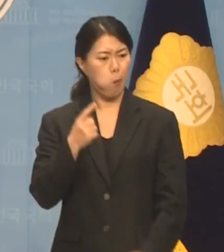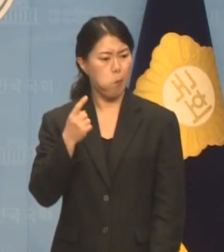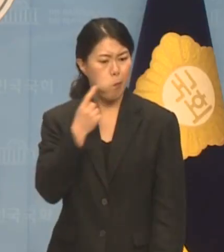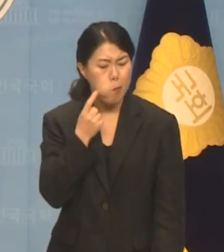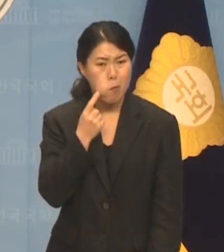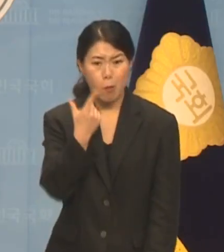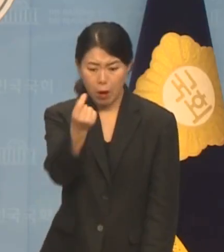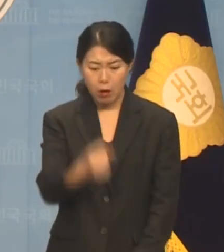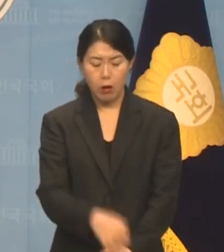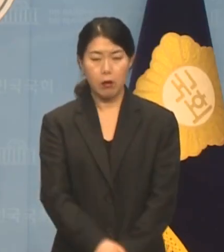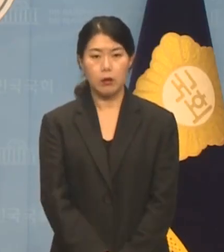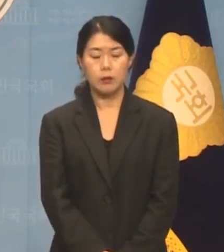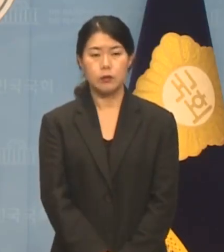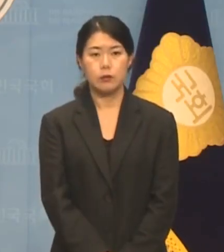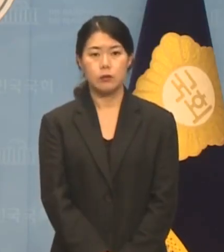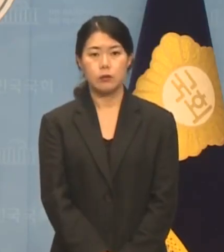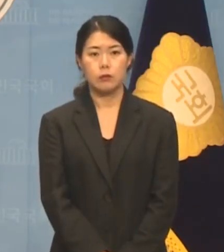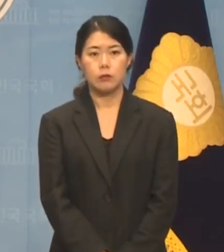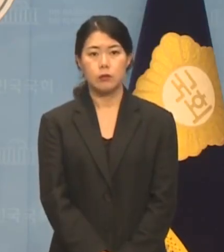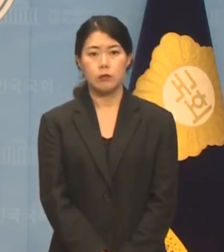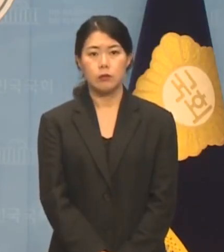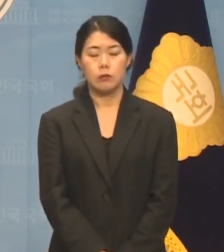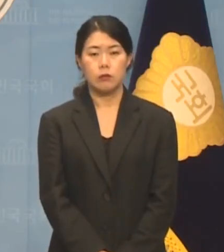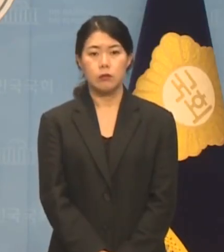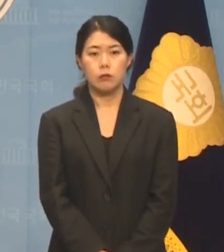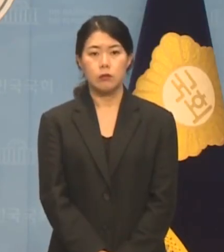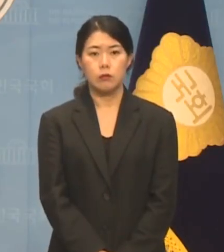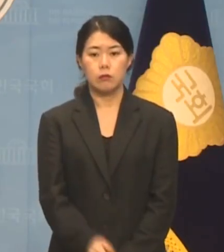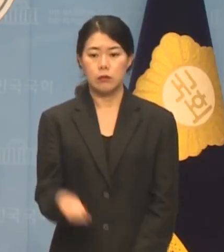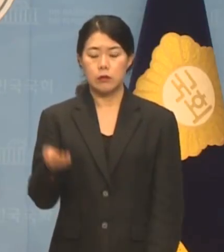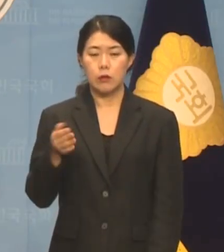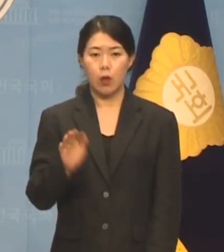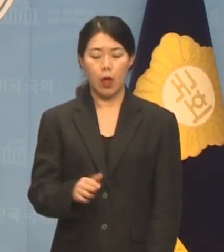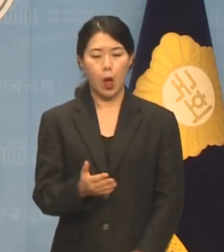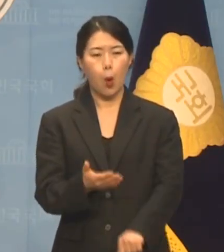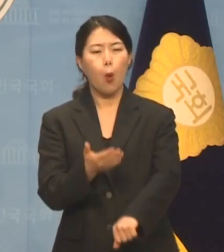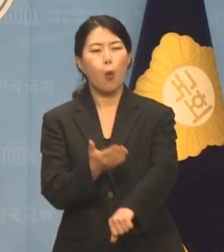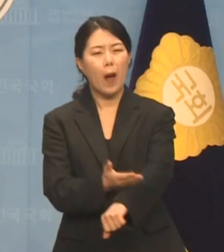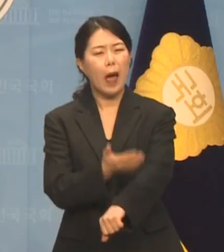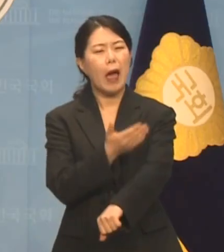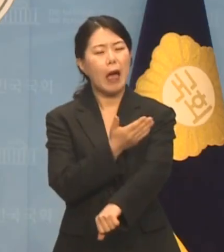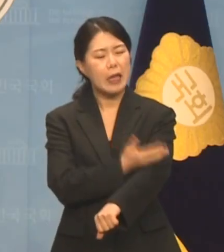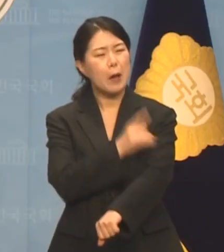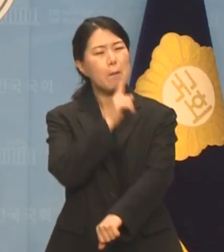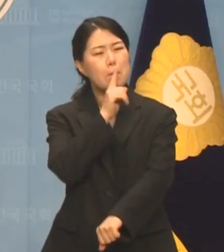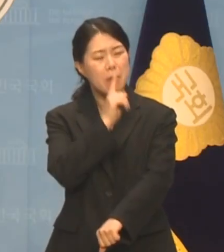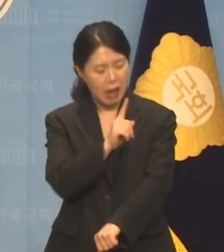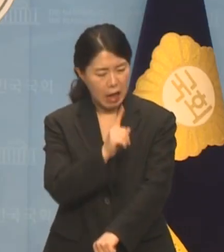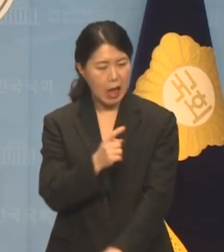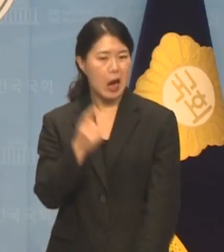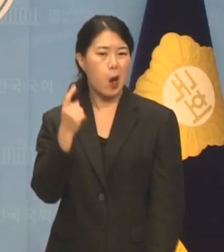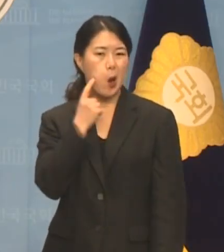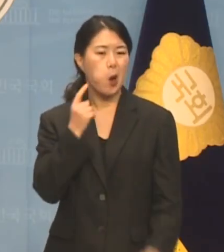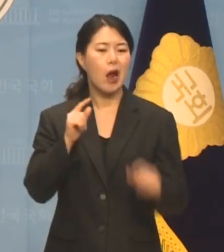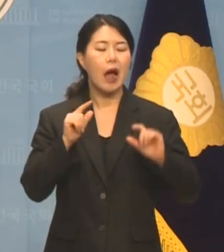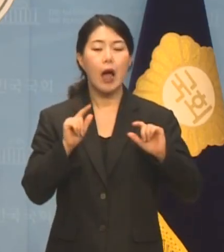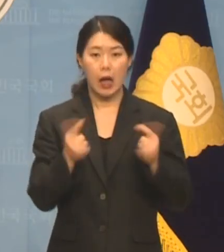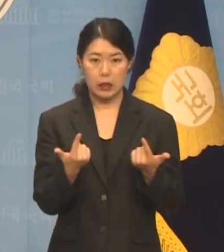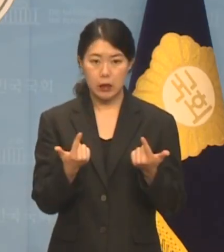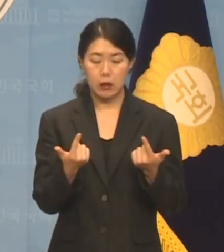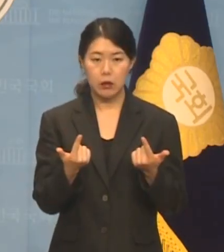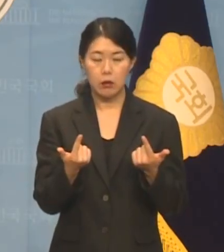거짓말인데, 이것이 다소 과장된 표현일 뿐이지 거짓말이 아니라고